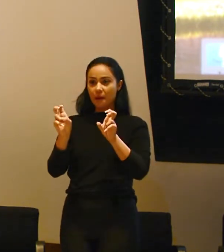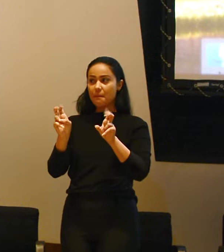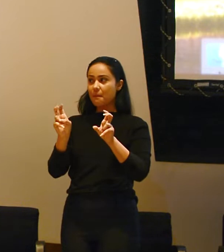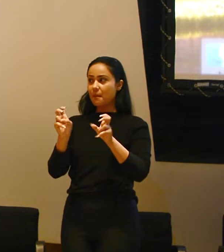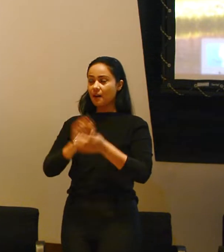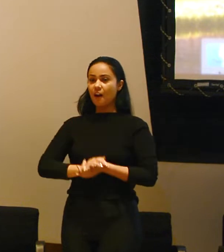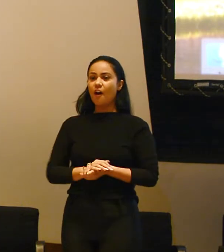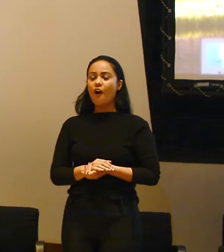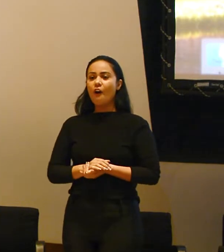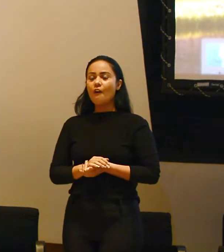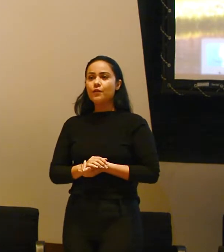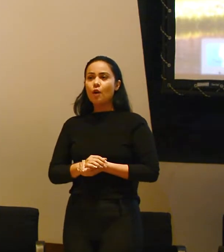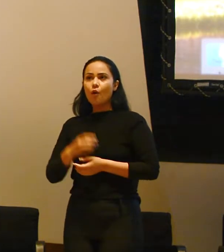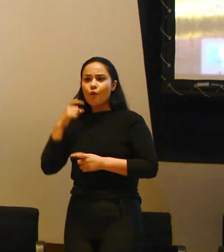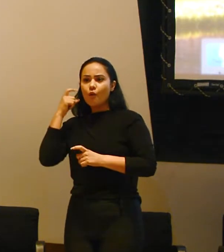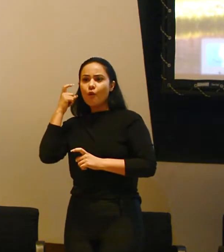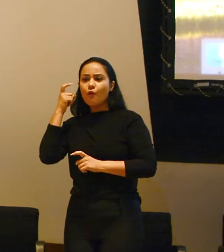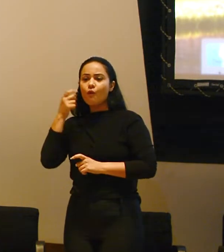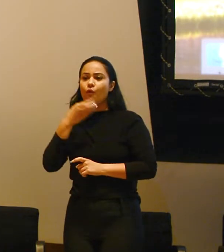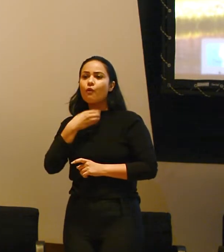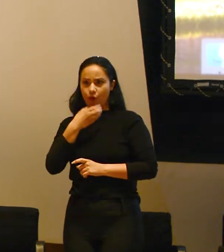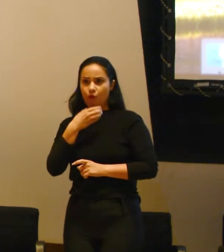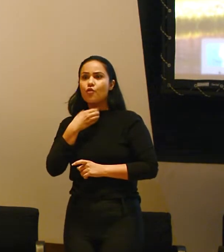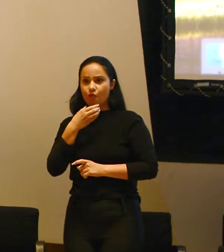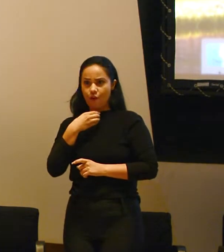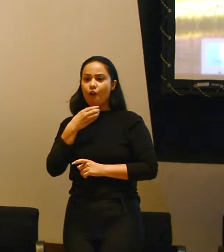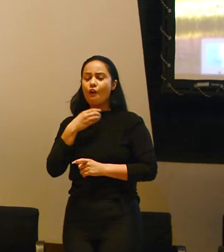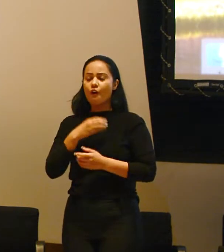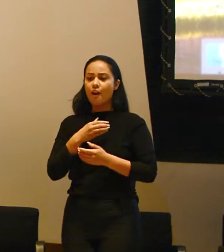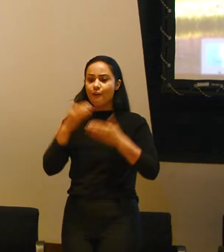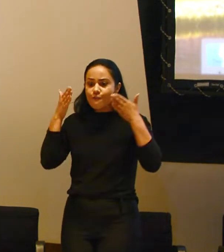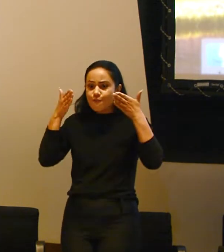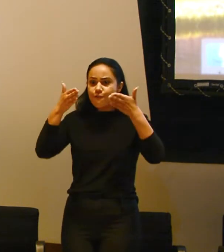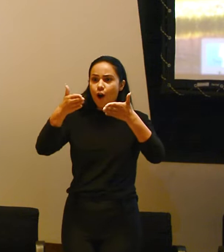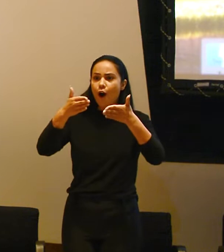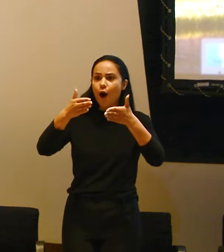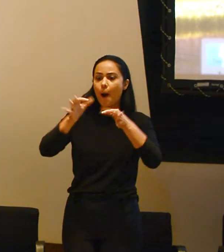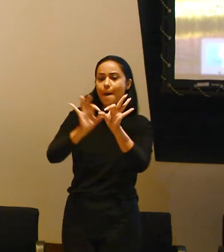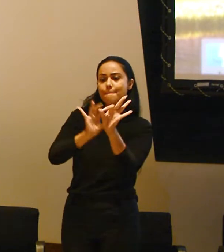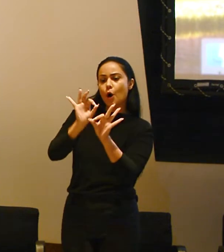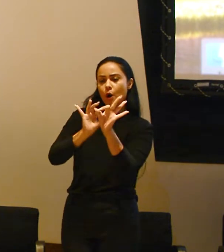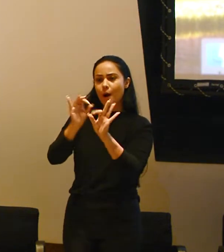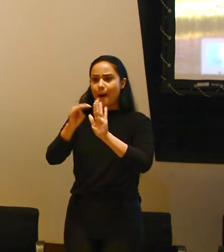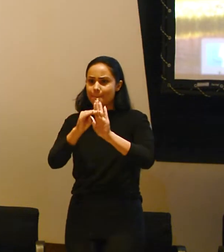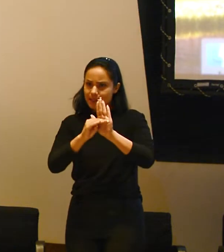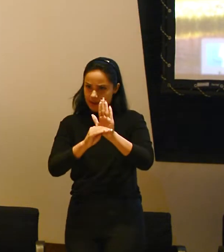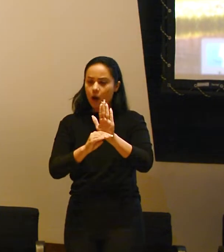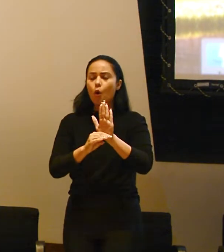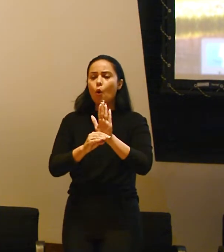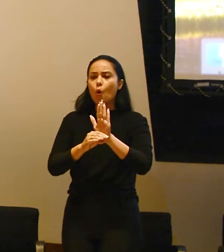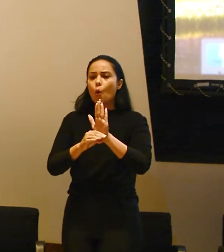uma fonoaudióloga do Instituto Brasileiro de Otorrino, com ênfase em programação de próteses